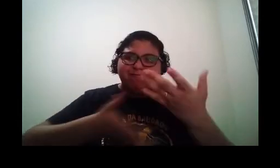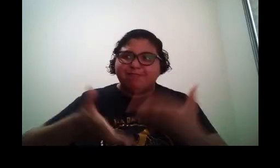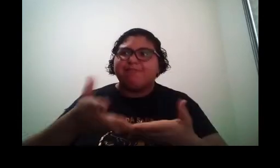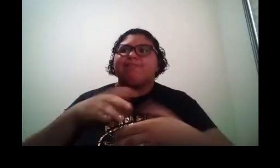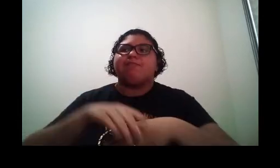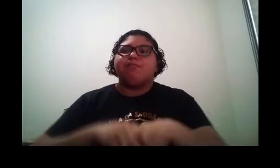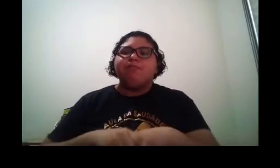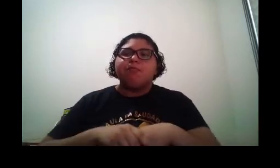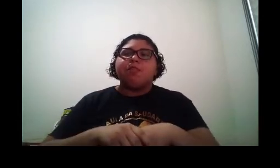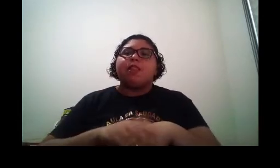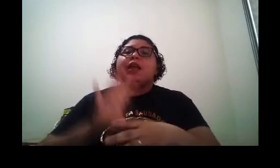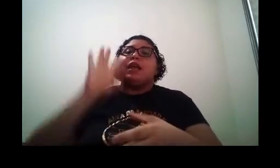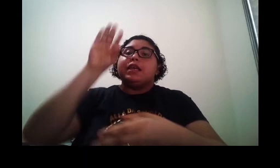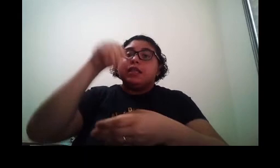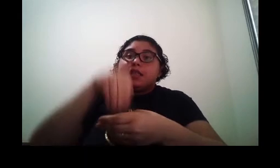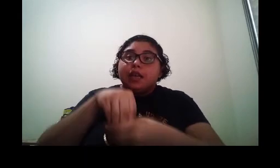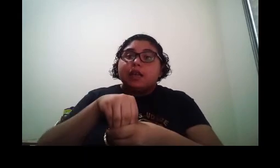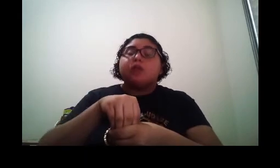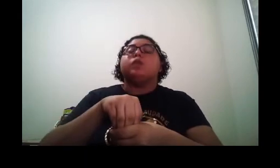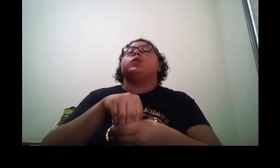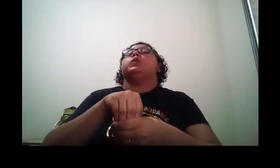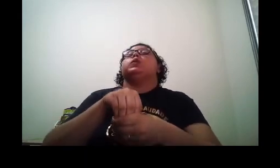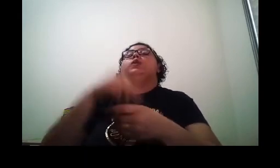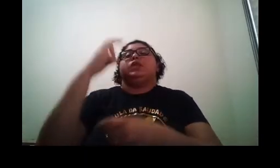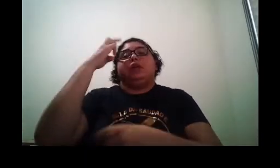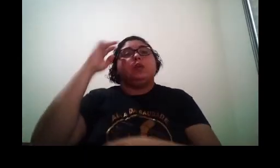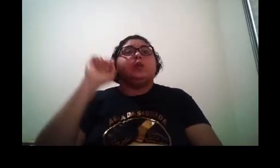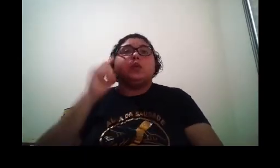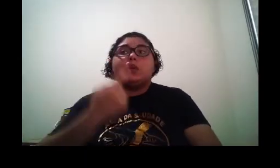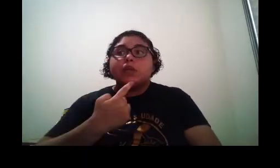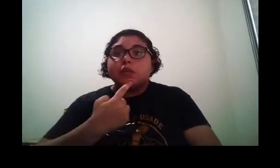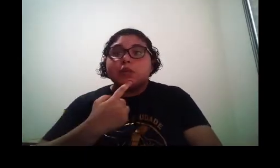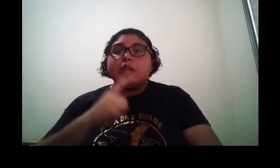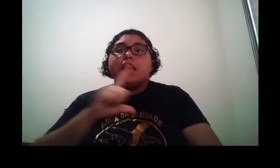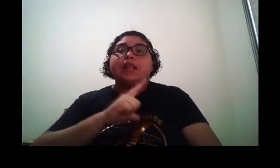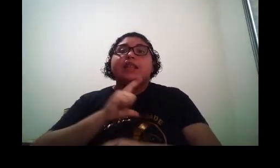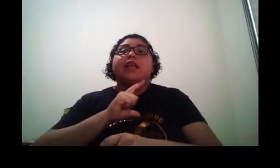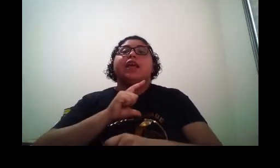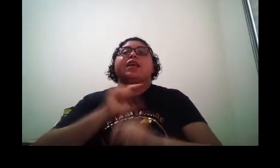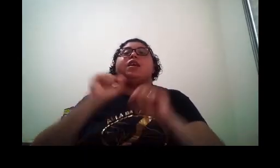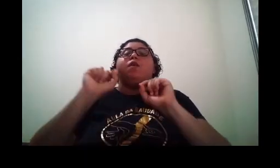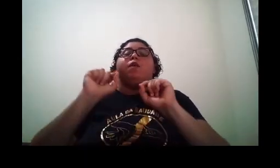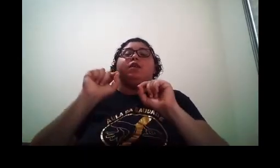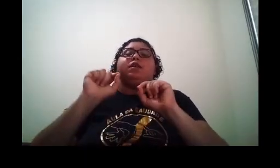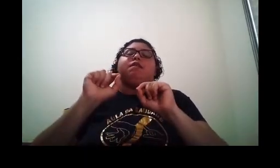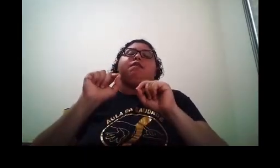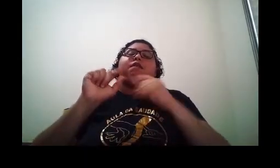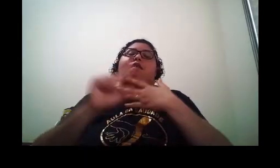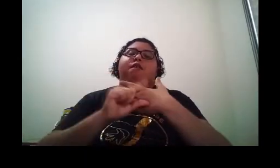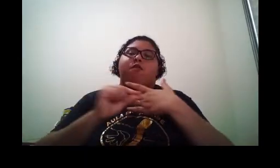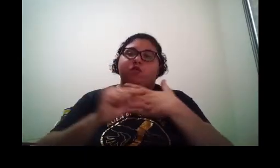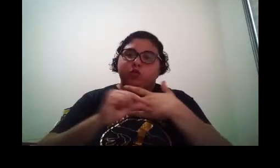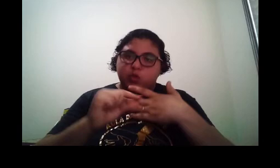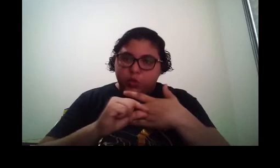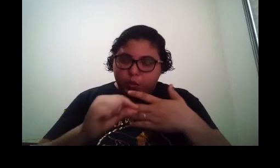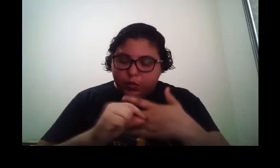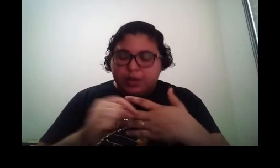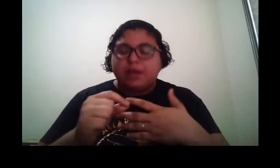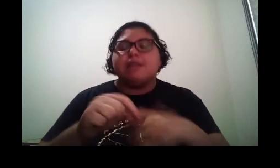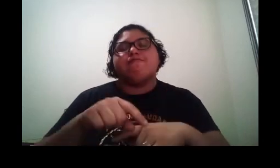E nessas obras mencionadas, as autoras elas falam sobre, especificamente a